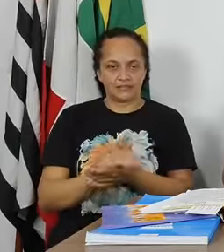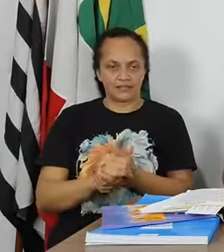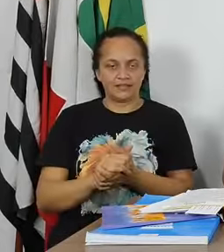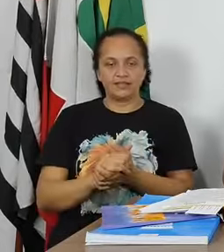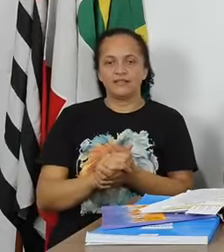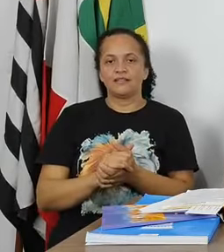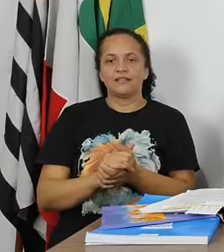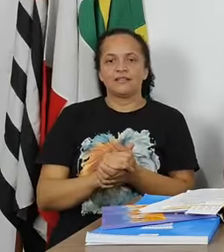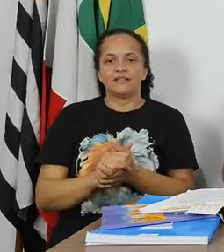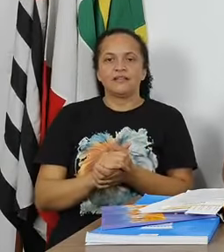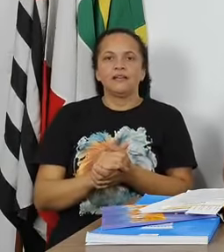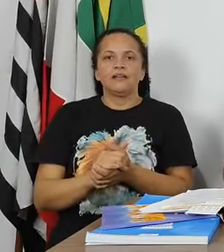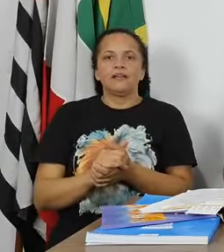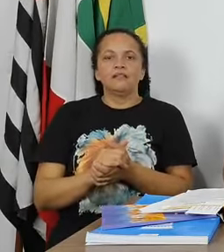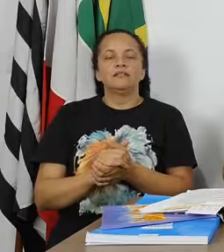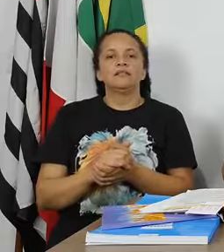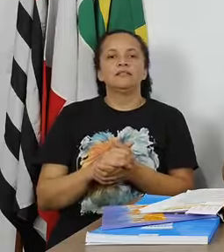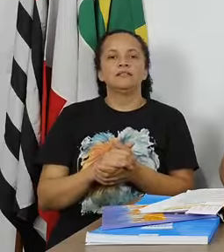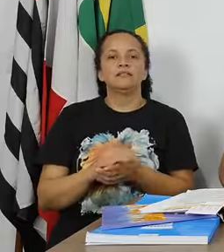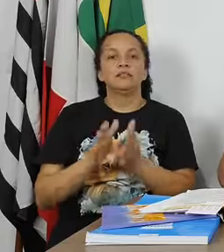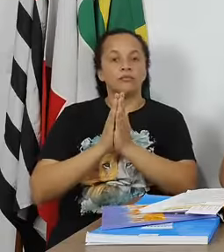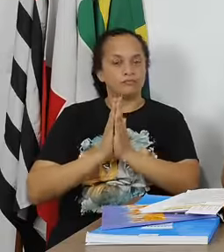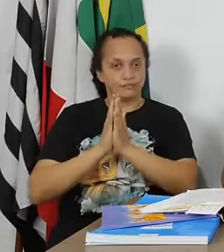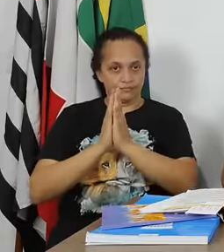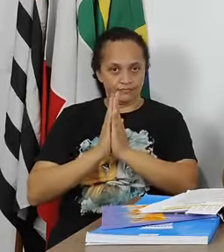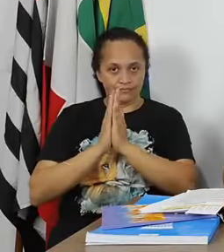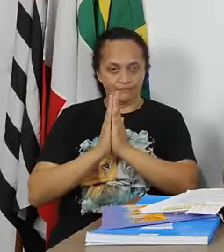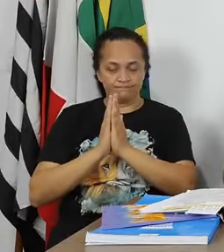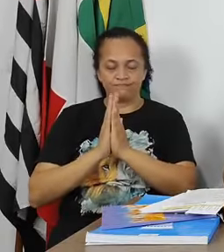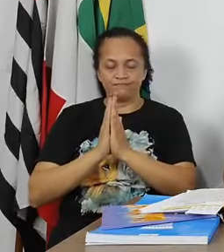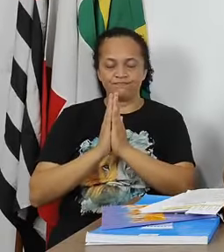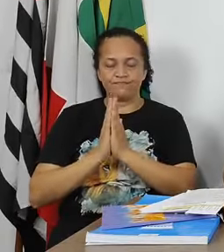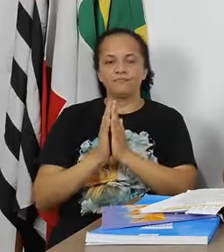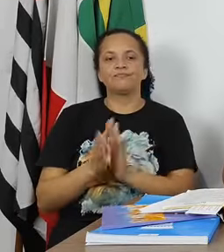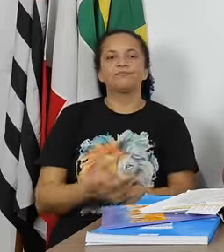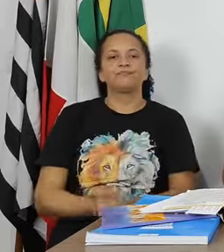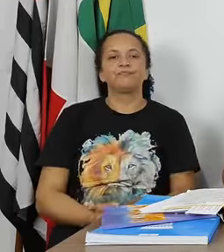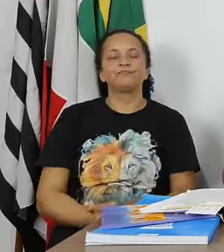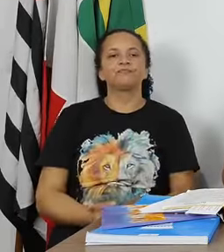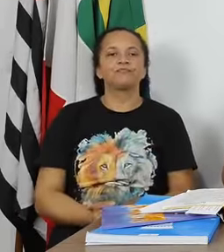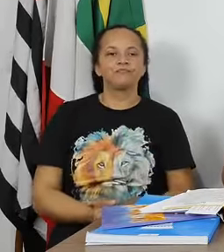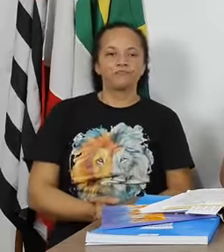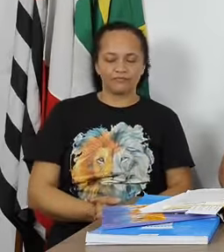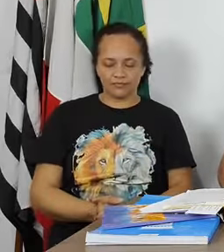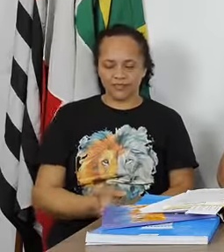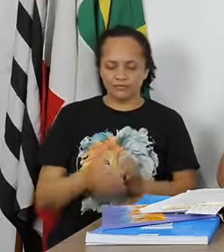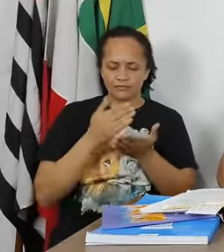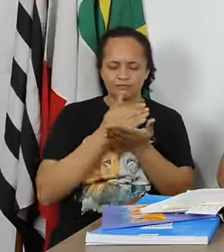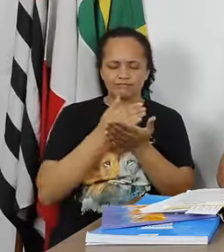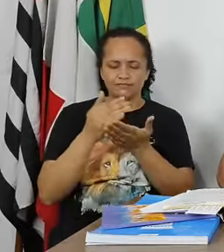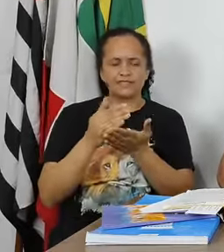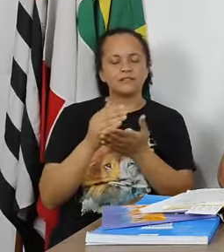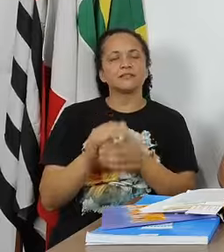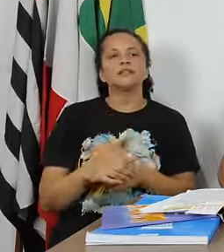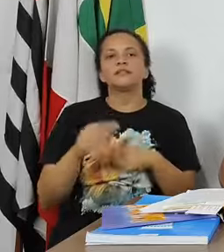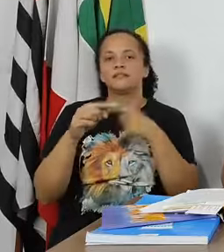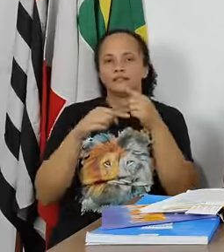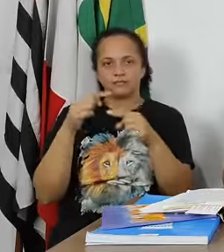palavra, fazer uma oração, né? Primeiramente, para a gente iniciar e depois